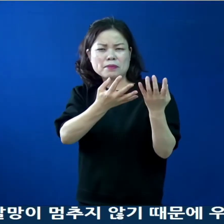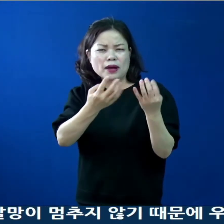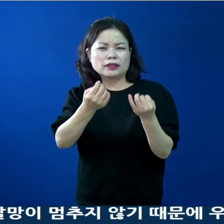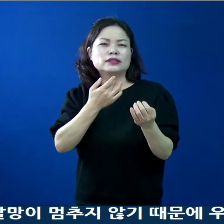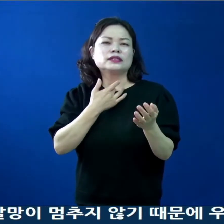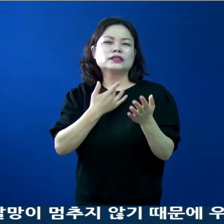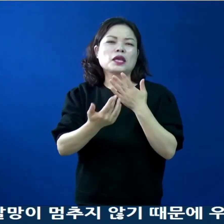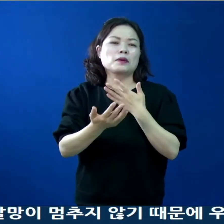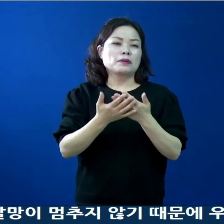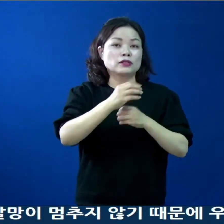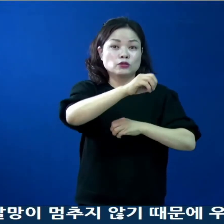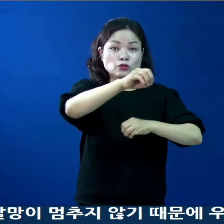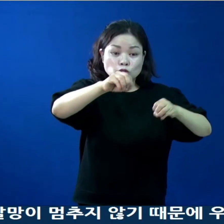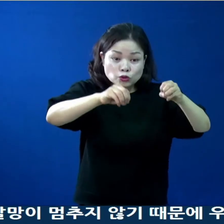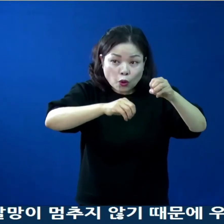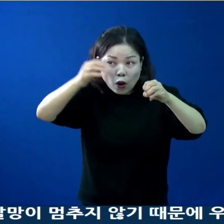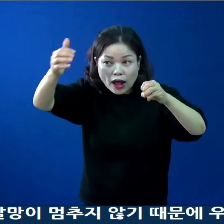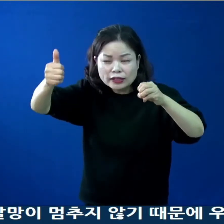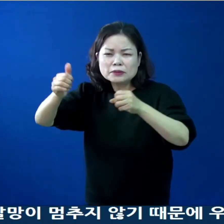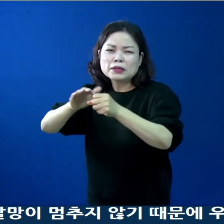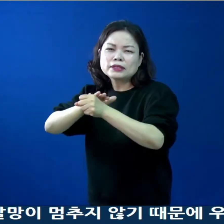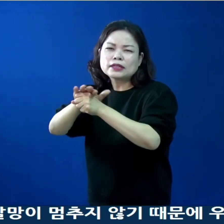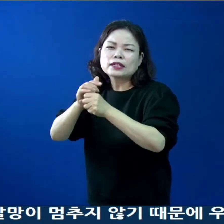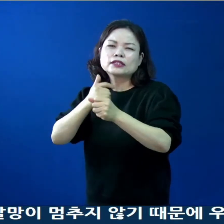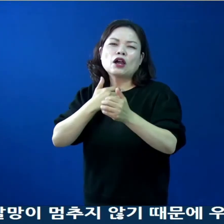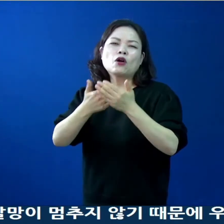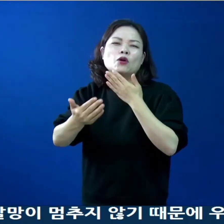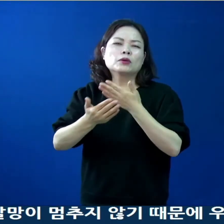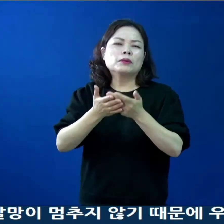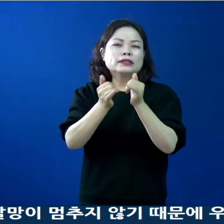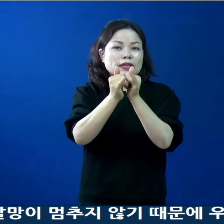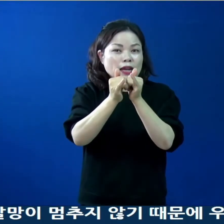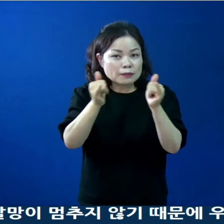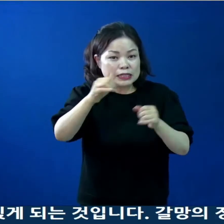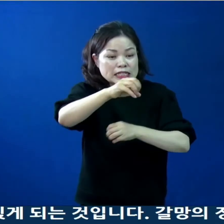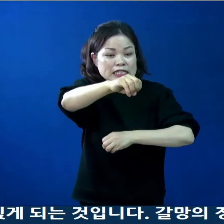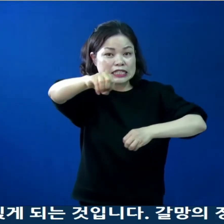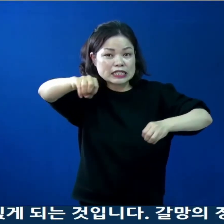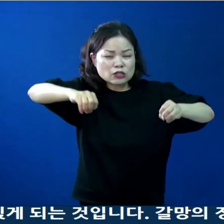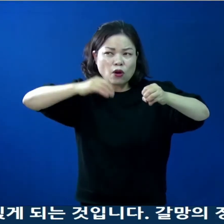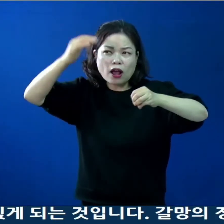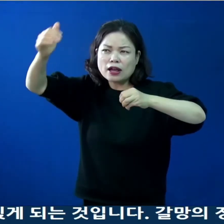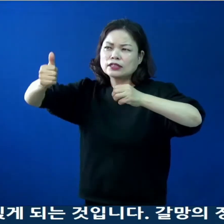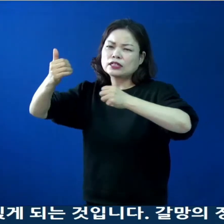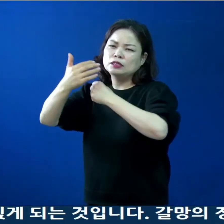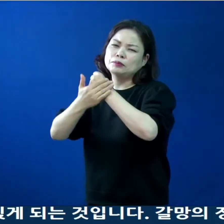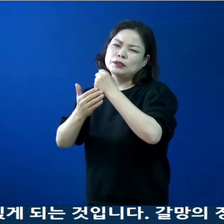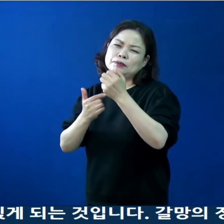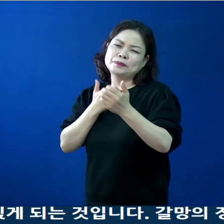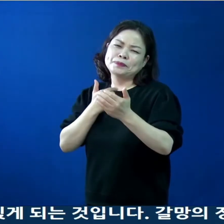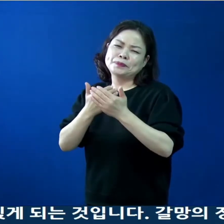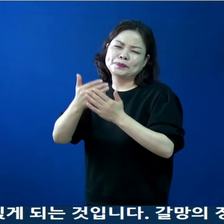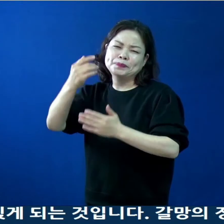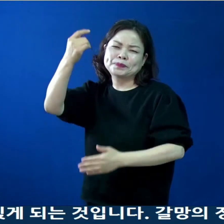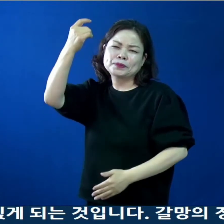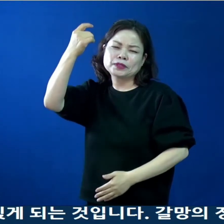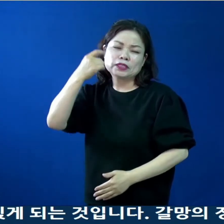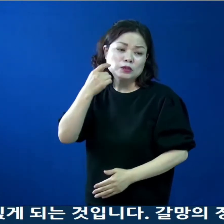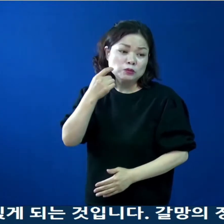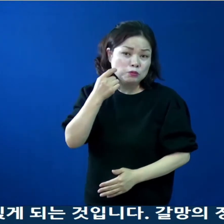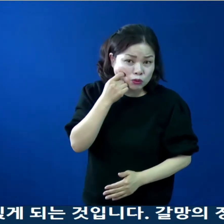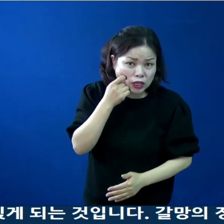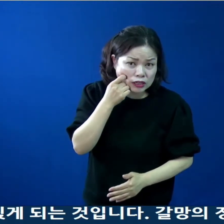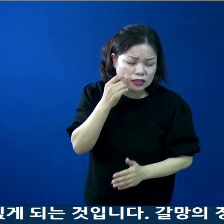본 사람일수록, 하나님의 사랑을 많이 경험해 본 사람일수록 하나님의 은혜와 사랑을 체험하고 느낄 수 없을 때